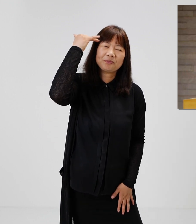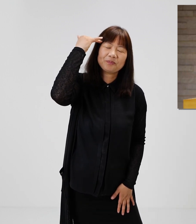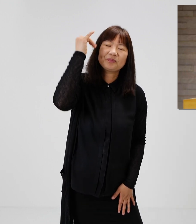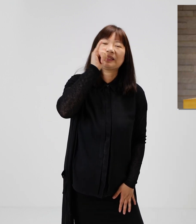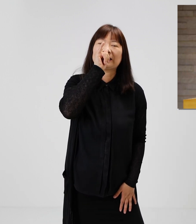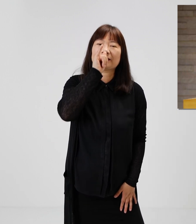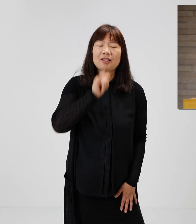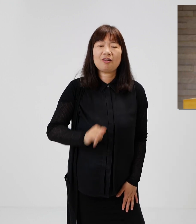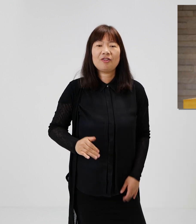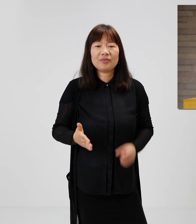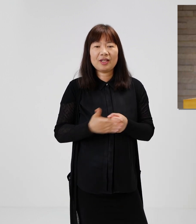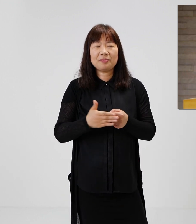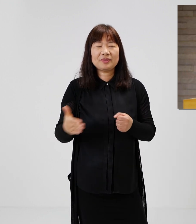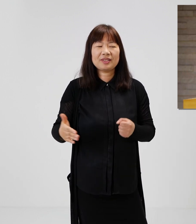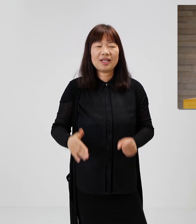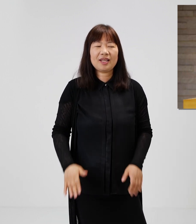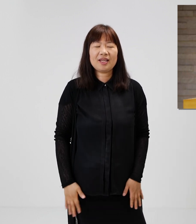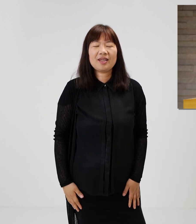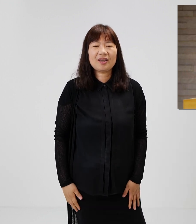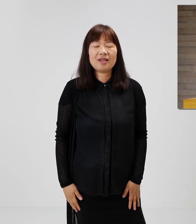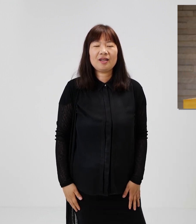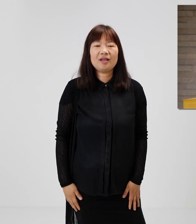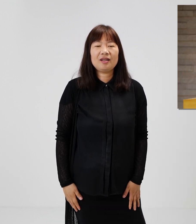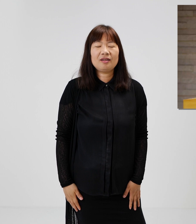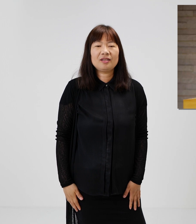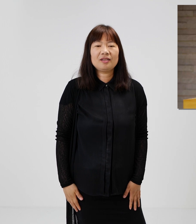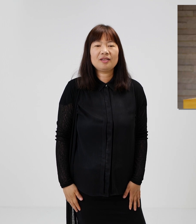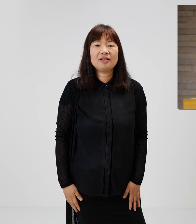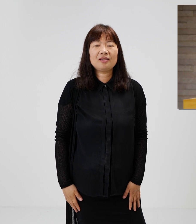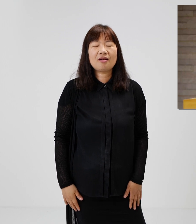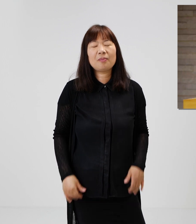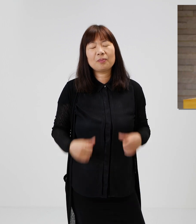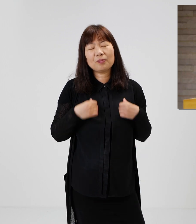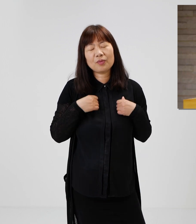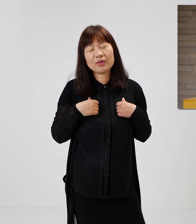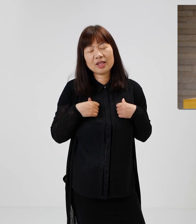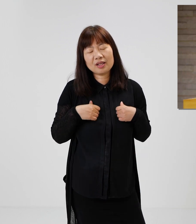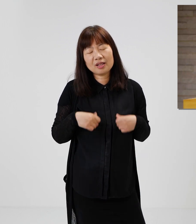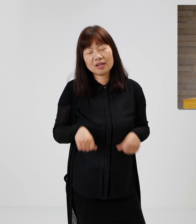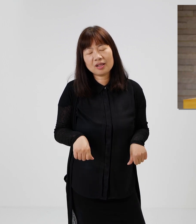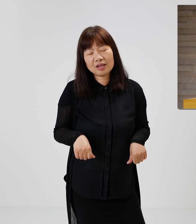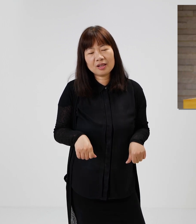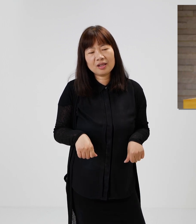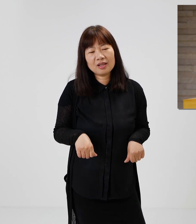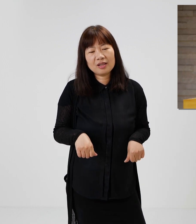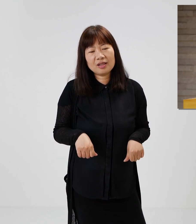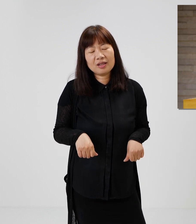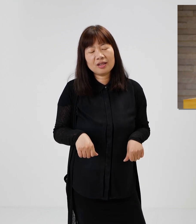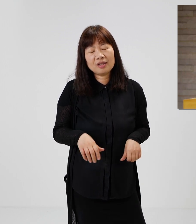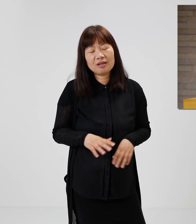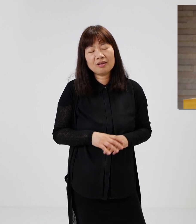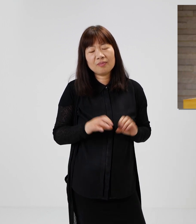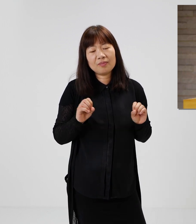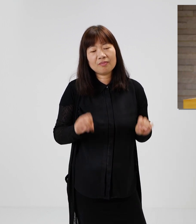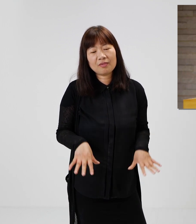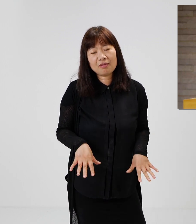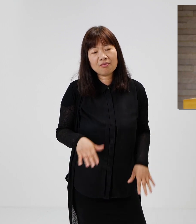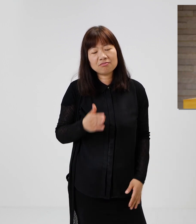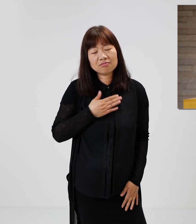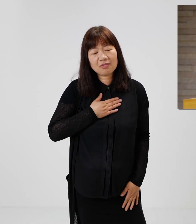항상. 그래서 손을 들어뜨리게 만들고 포기하게 만들고, 내가 그렇지